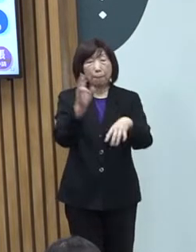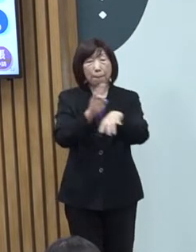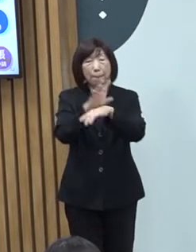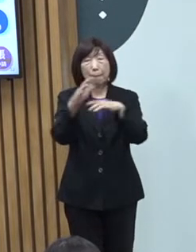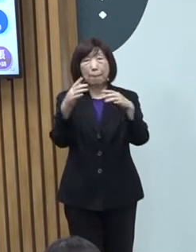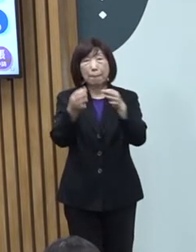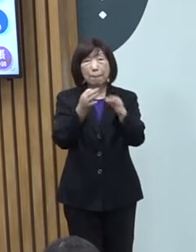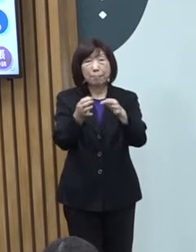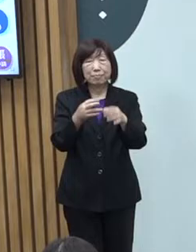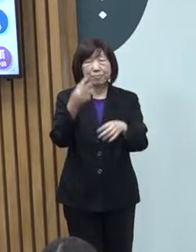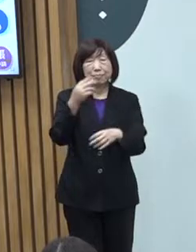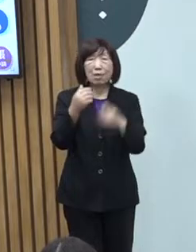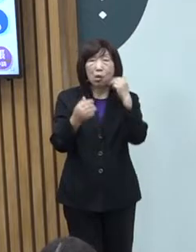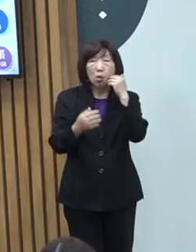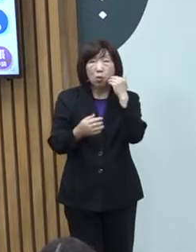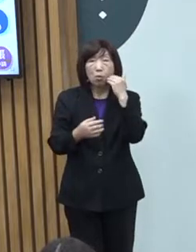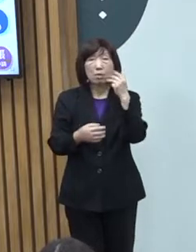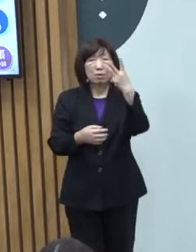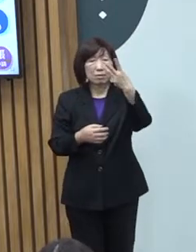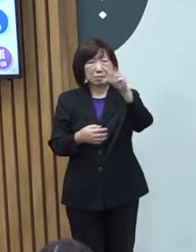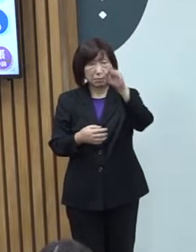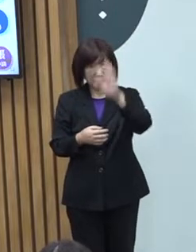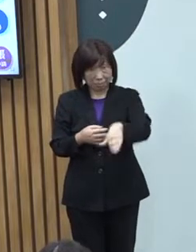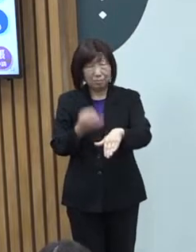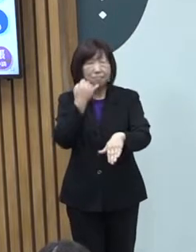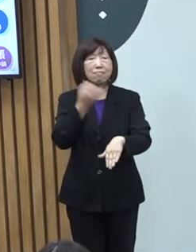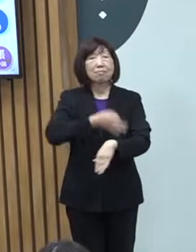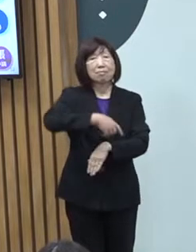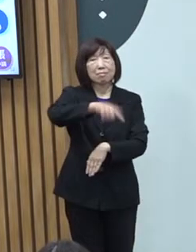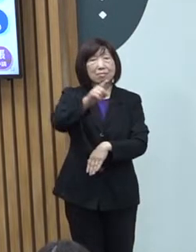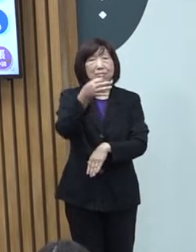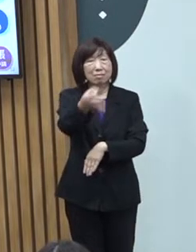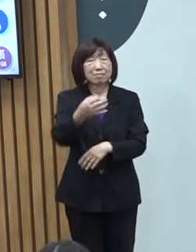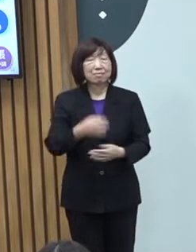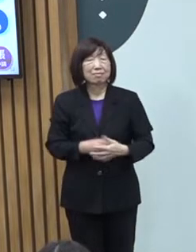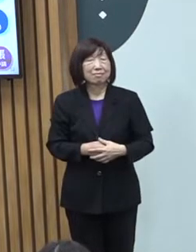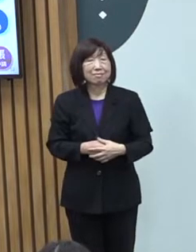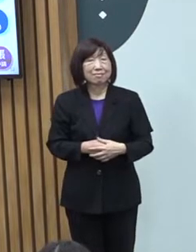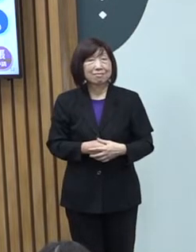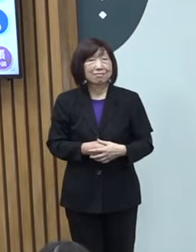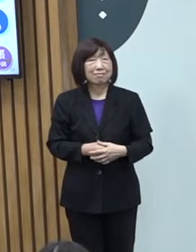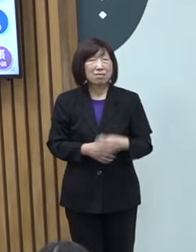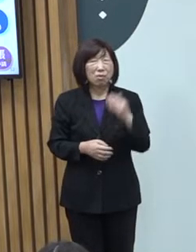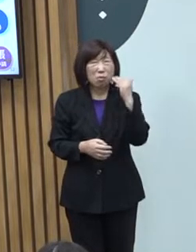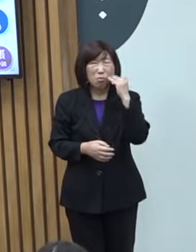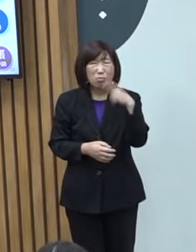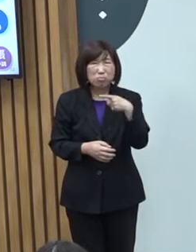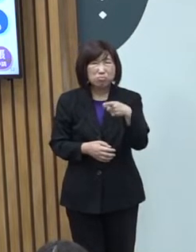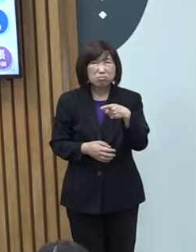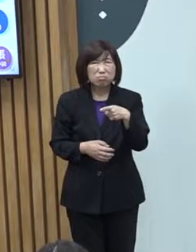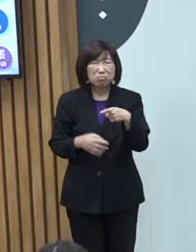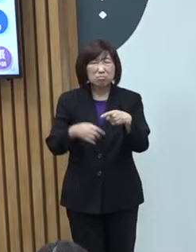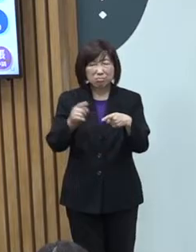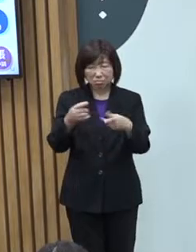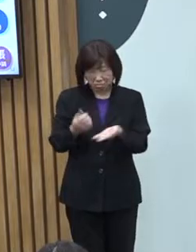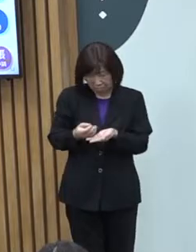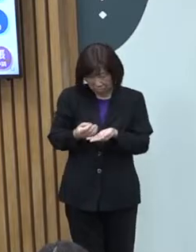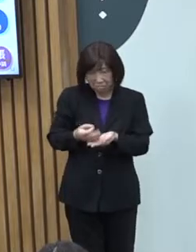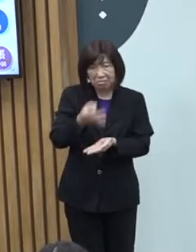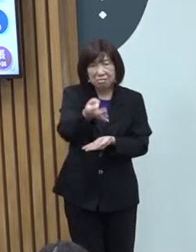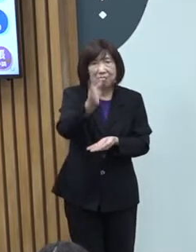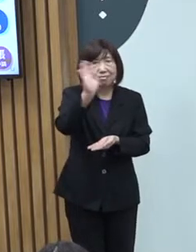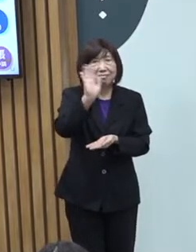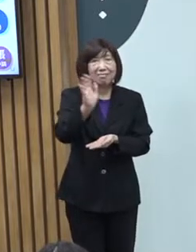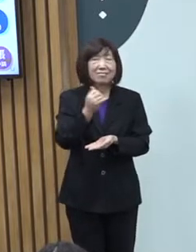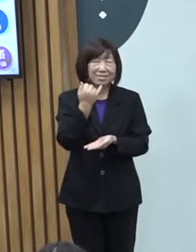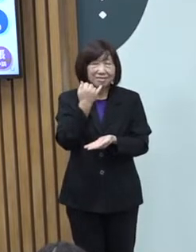好，那3万块以下呢便利商店就可以收。那如果说不喜欢去弄现金的人，他也